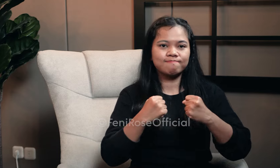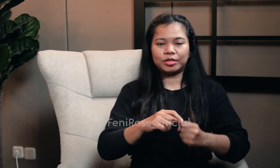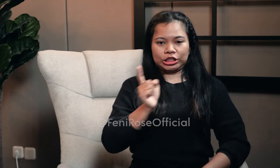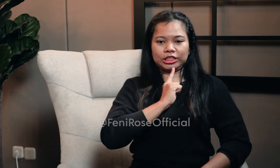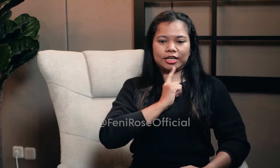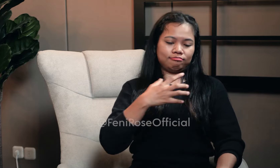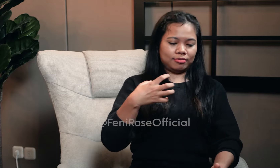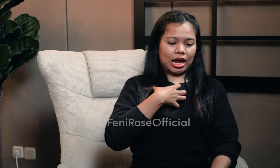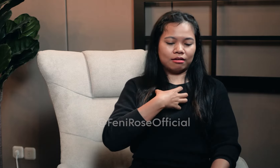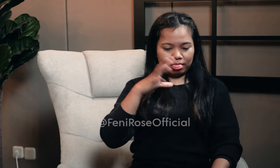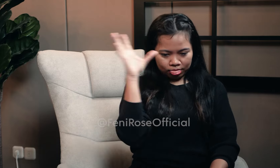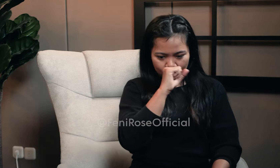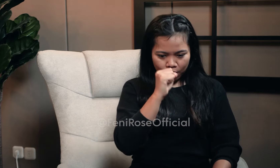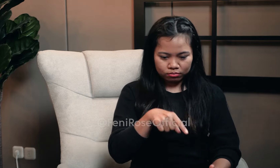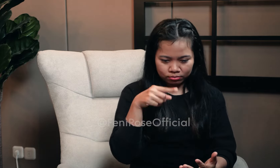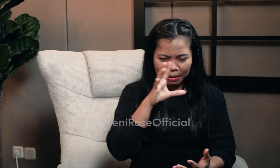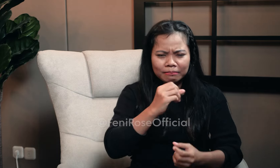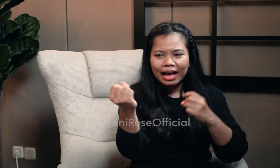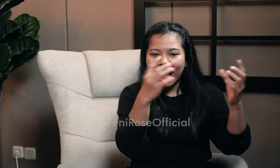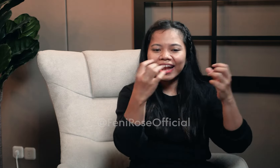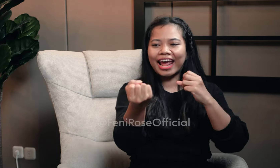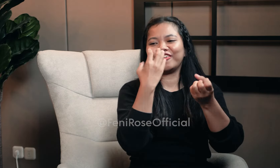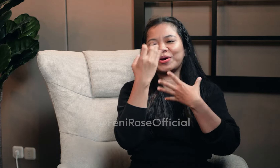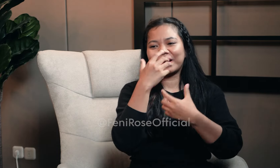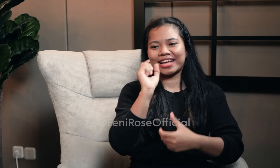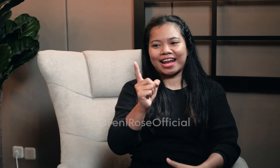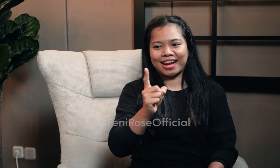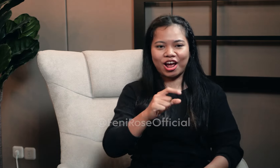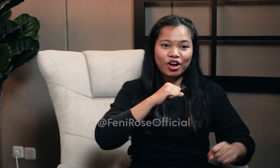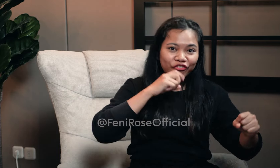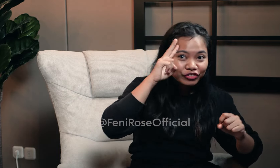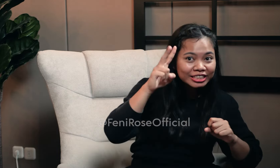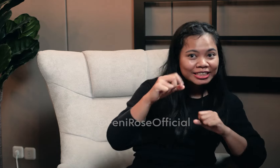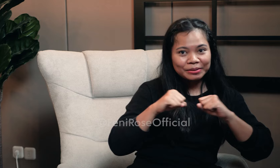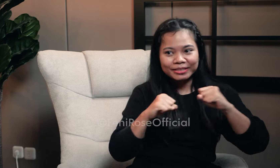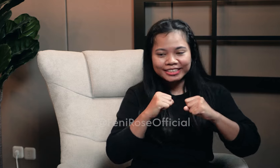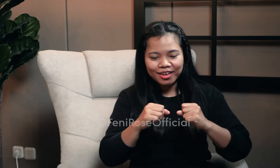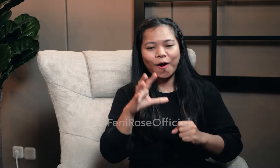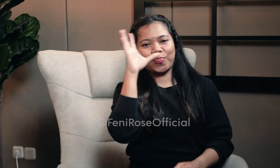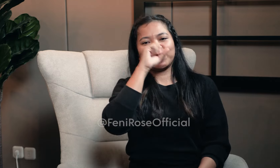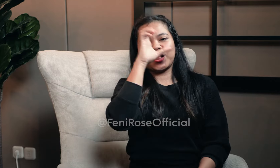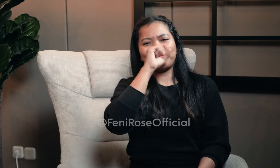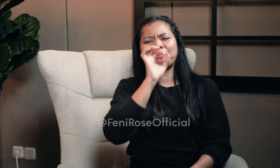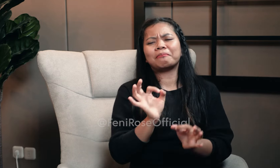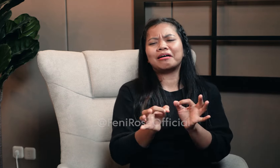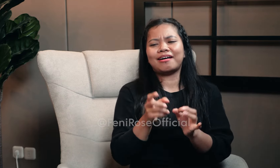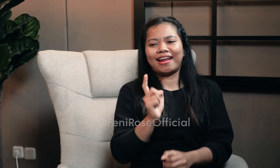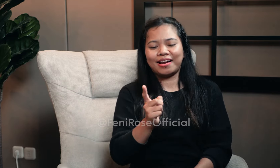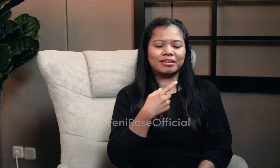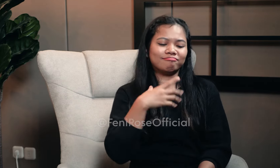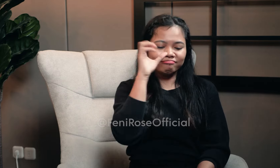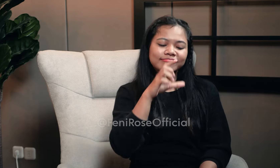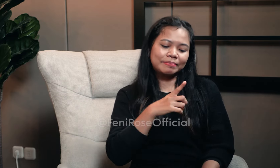juga tapi saya untuk yang kali ini saya berusaha untuk visi dan misi saya saya sudah saya sudah sudah paham